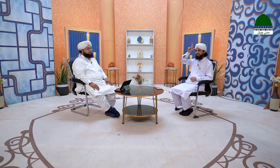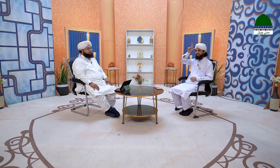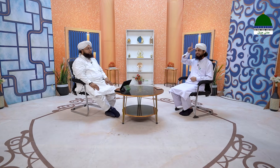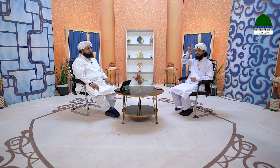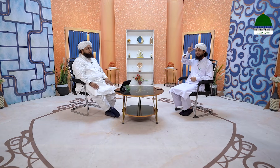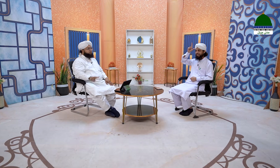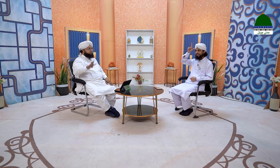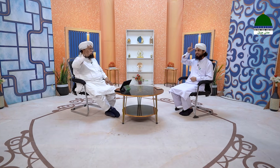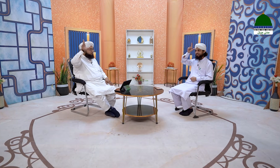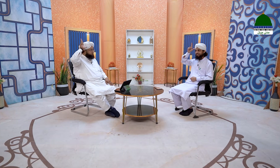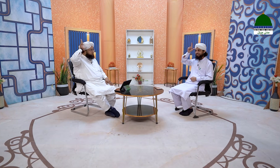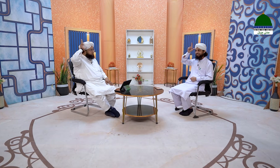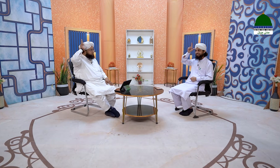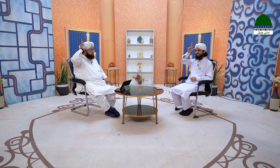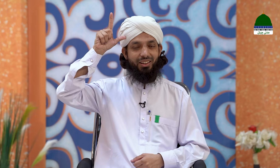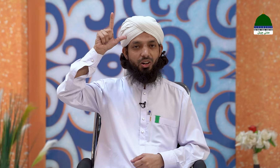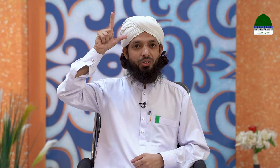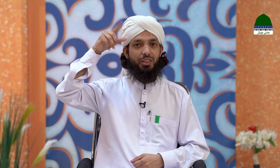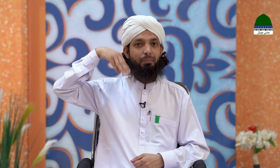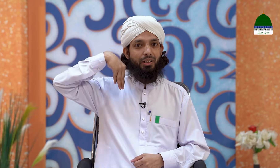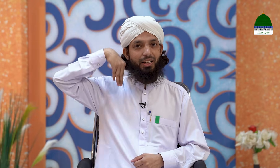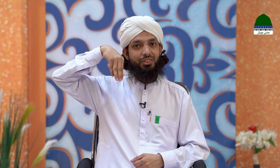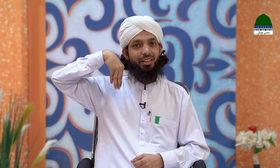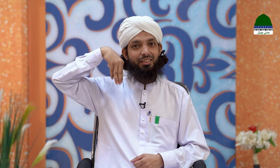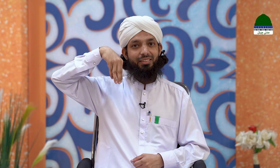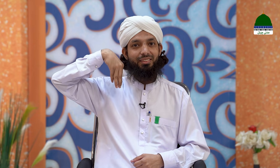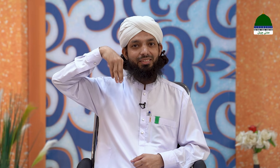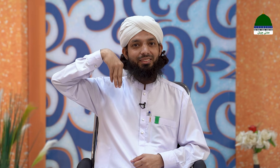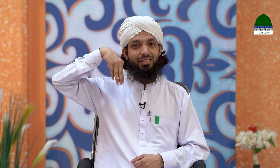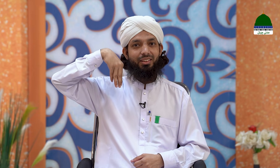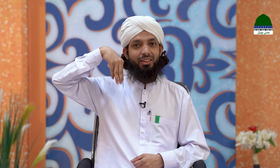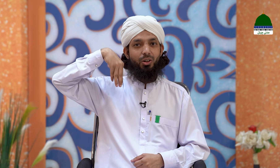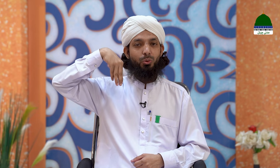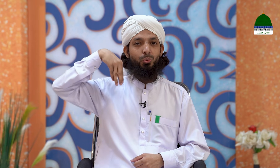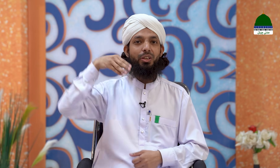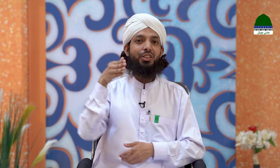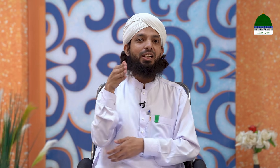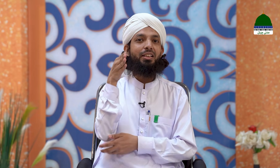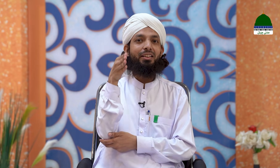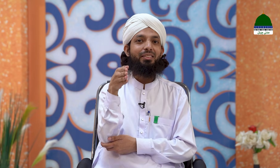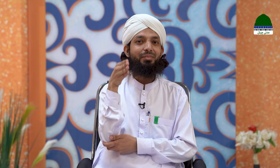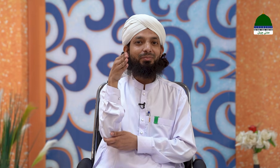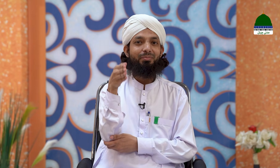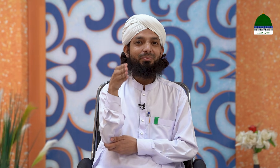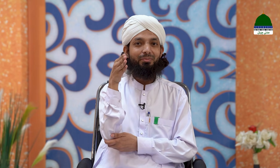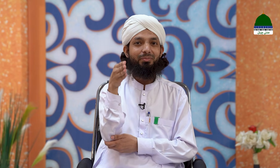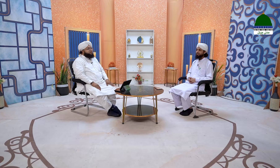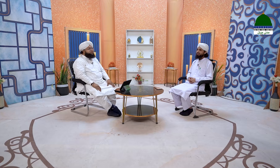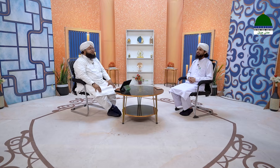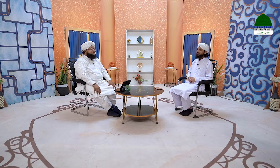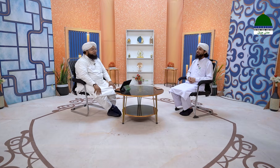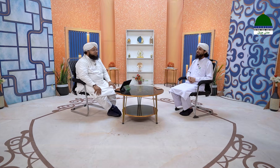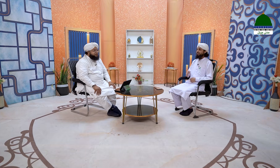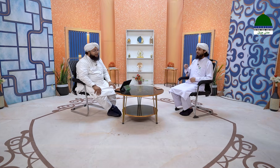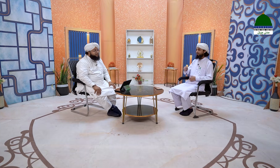ہے، گائے کا اشارہ یہ ہے، اور یہ بکرے کا اشارہ ہے، اور اونٹ کا اشارہ یہ ہے۔